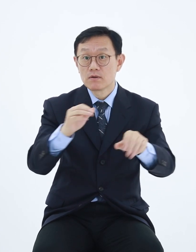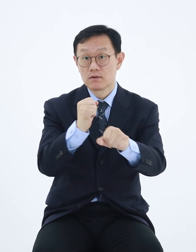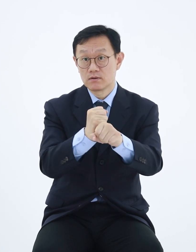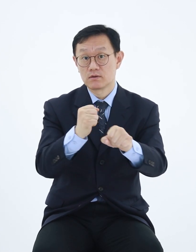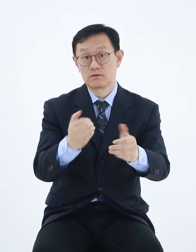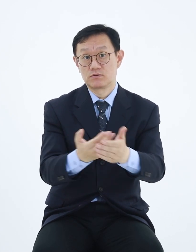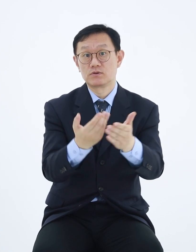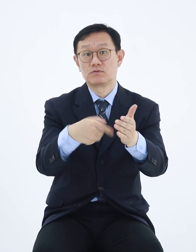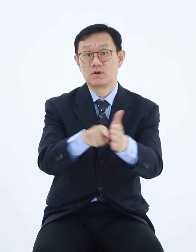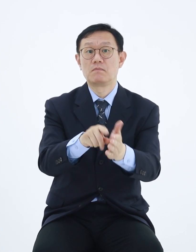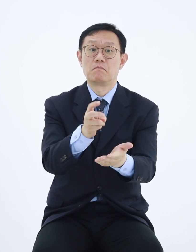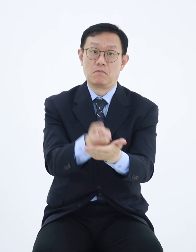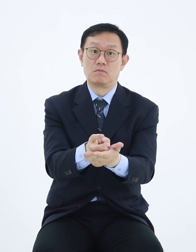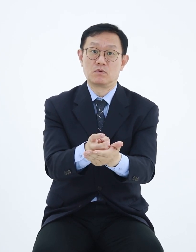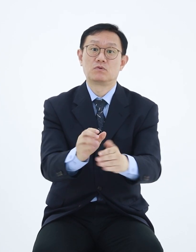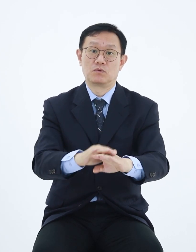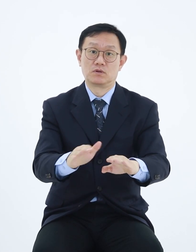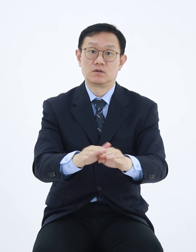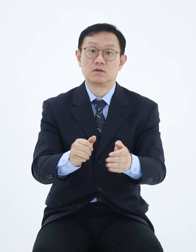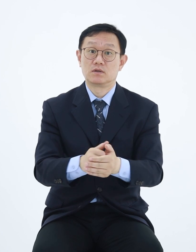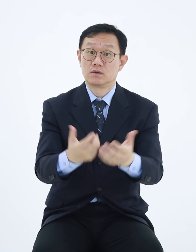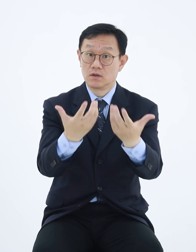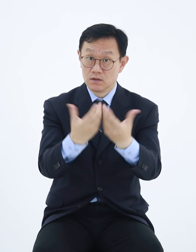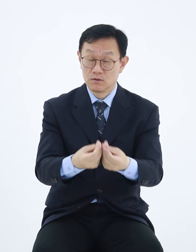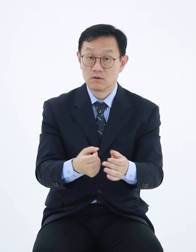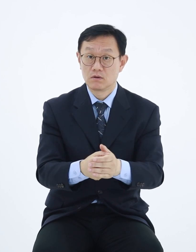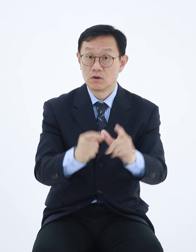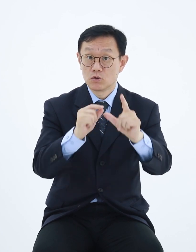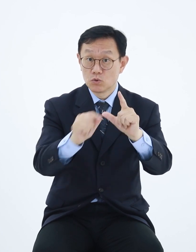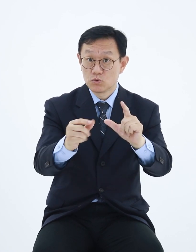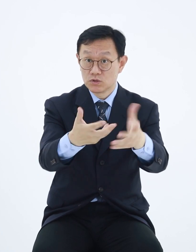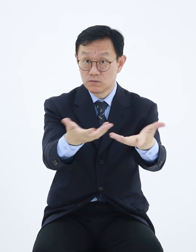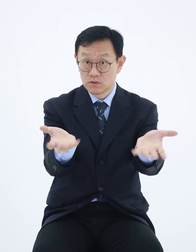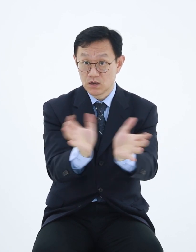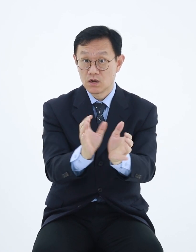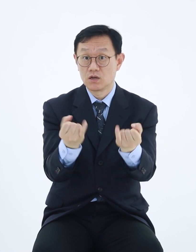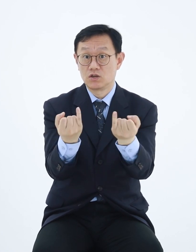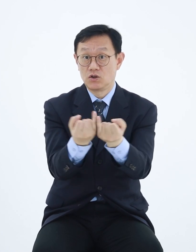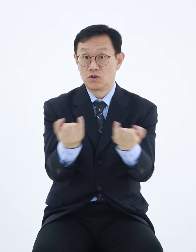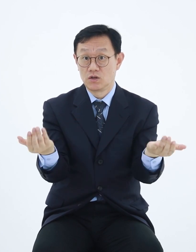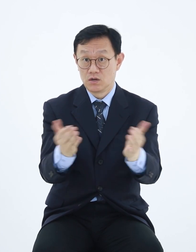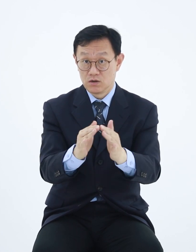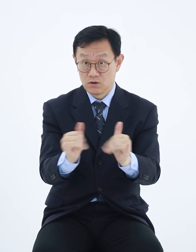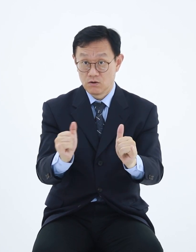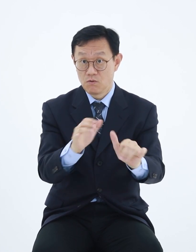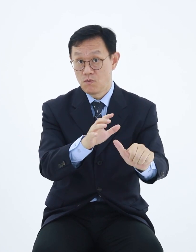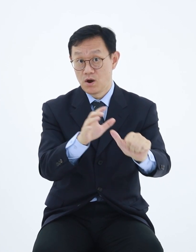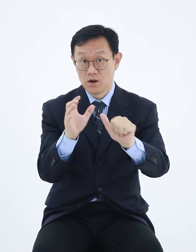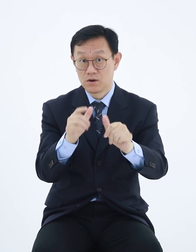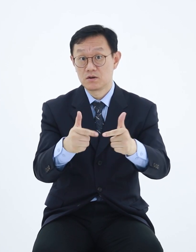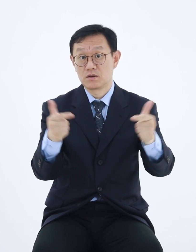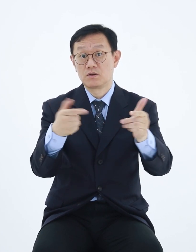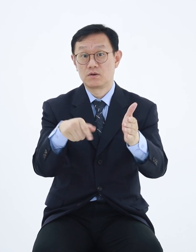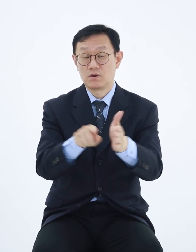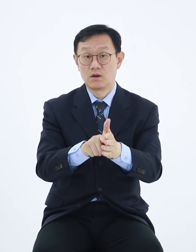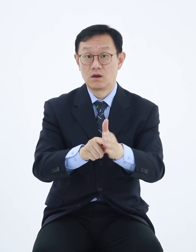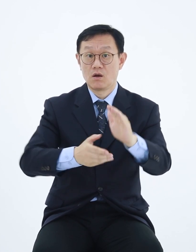위한 법적 조치이다. 예를 들어 소수 집단 또는 여성 인력 활용을 증대시키기 위해 공기업